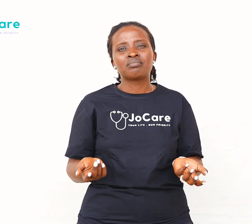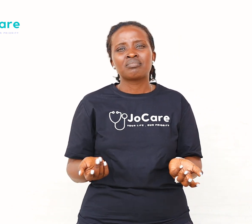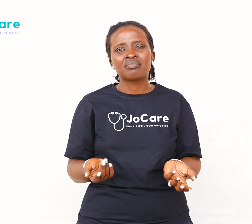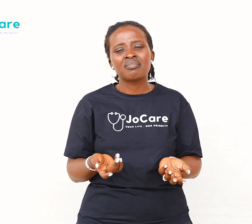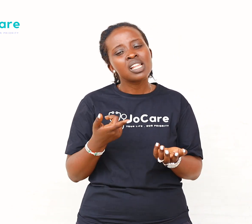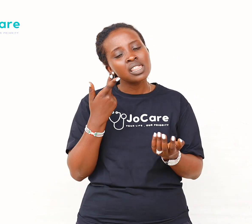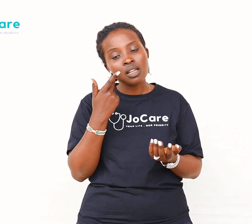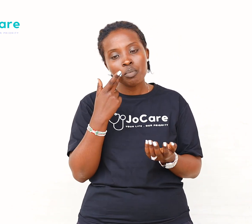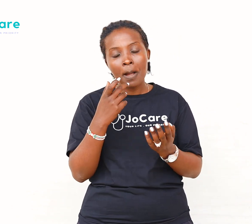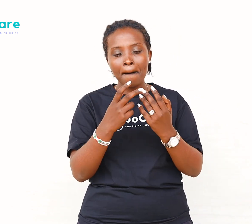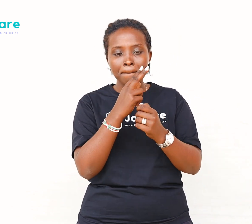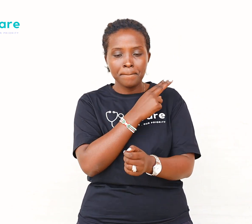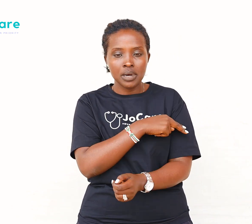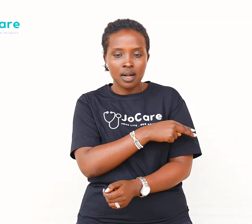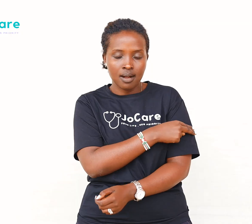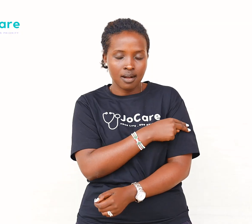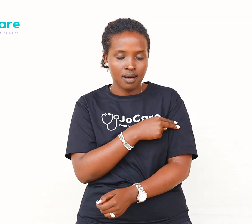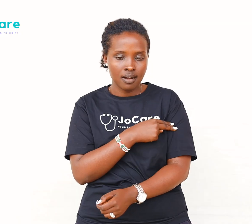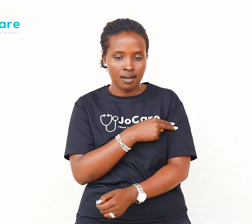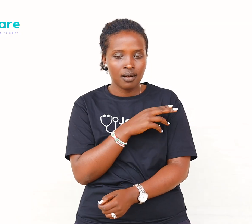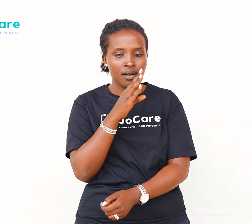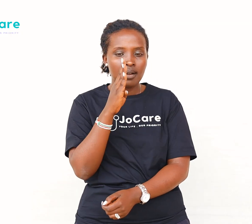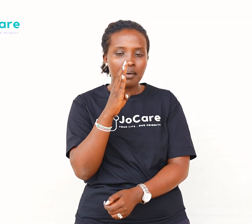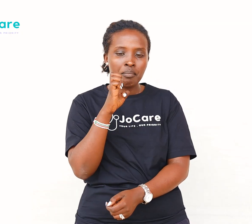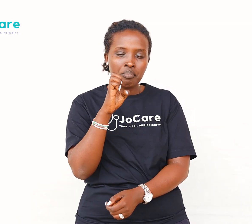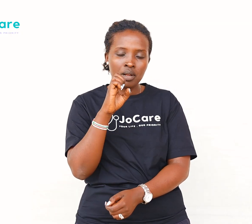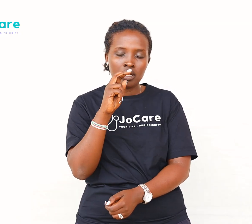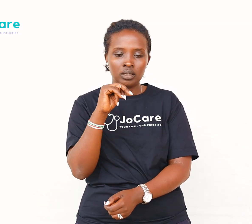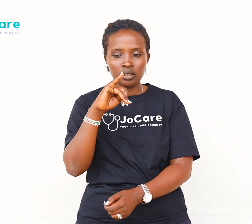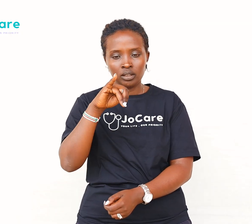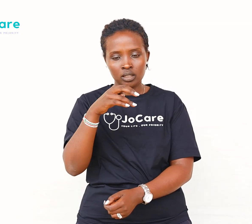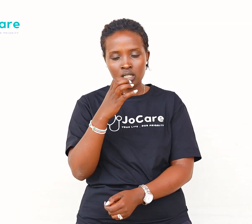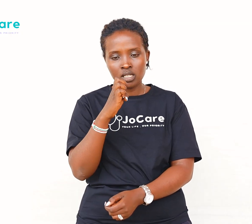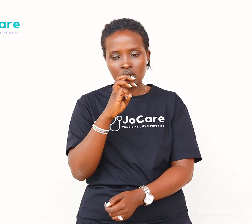Muganga Benjamin, kuzana kino kibazo ni byiza cyane kubera ko